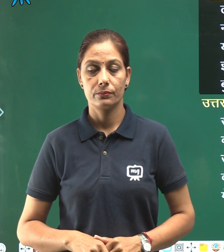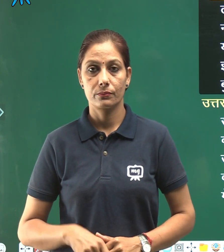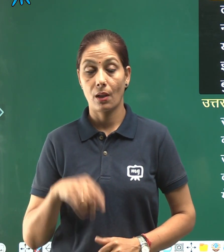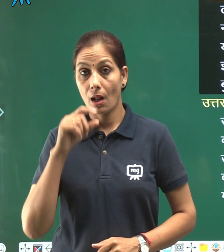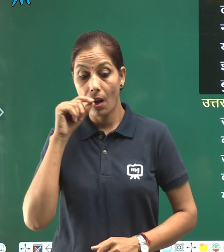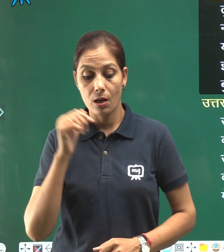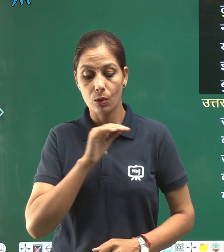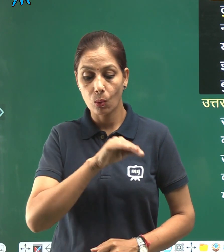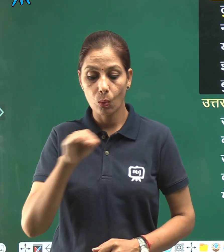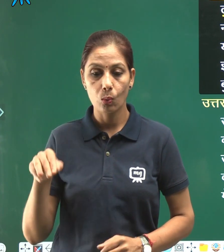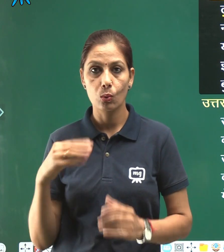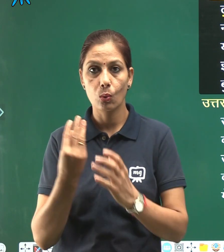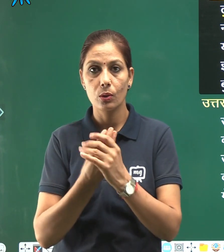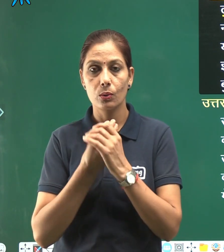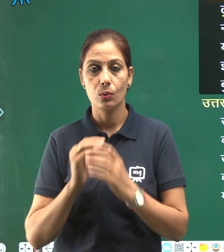लड़कों की टोली को